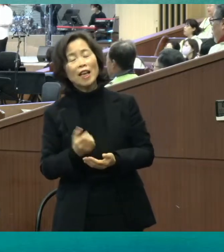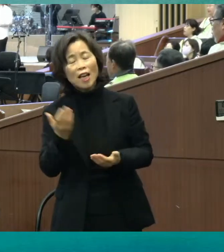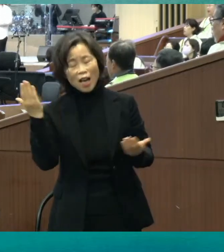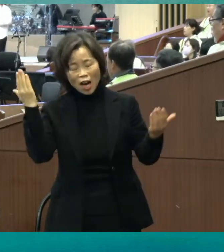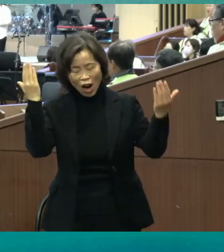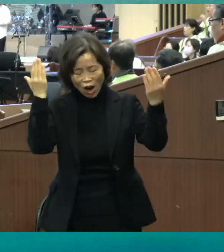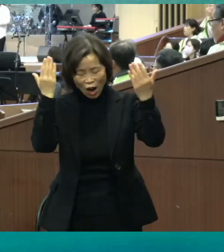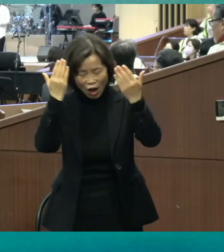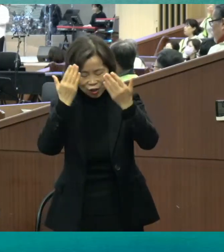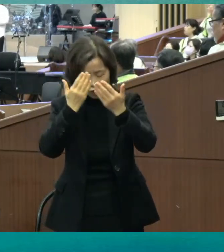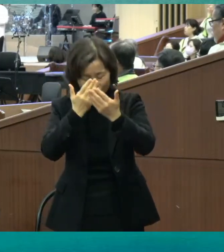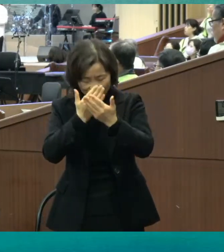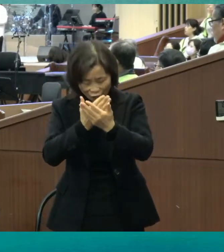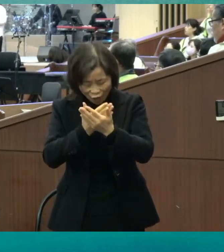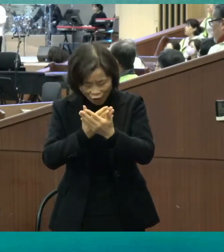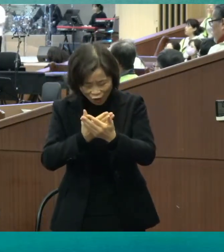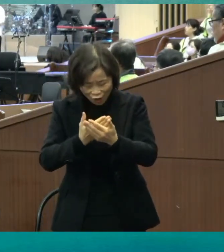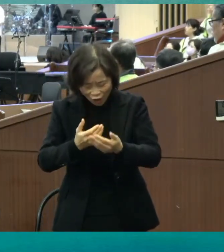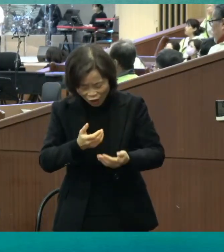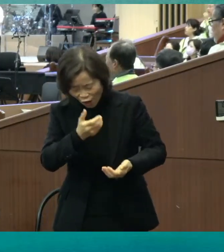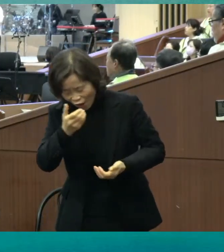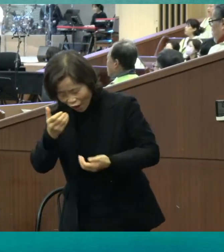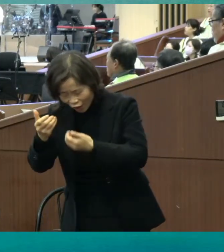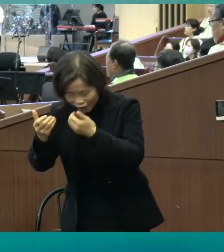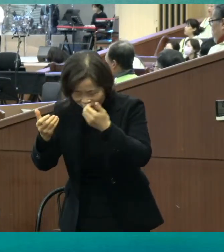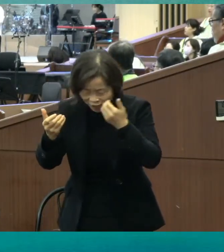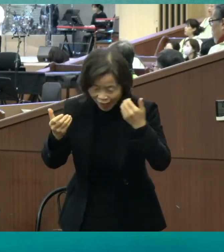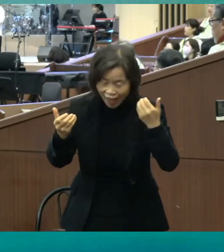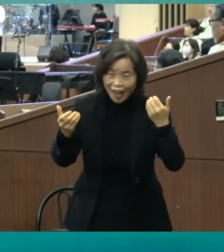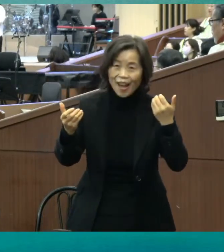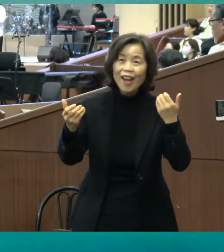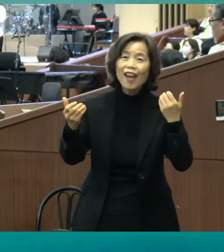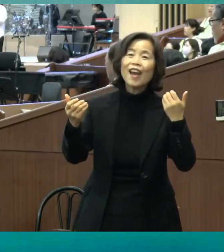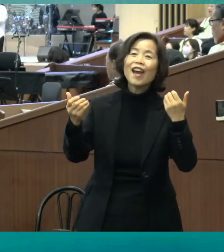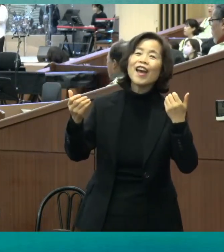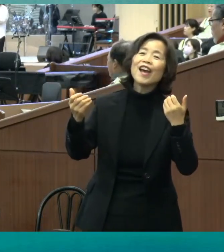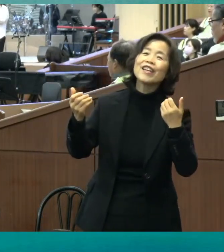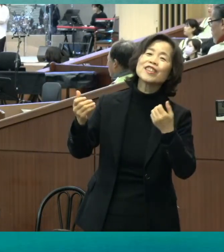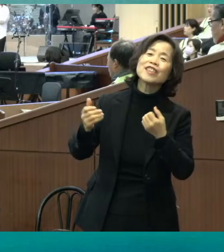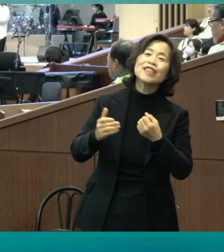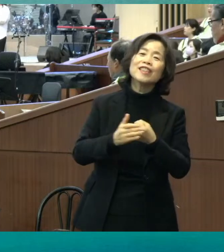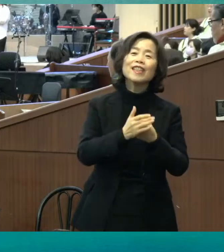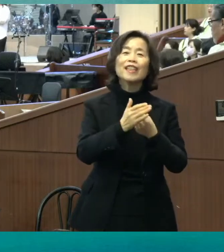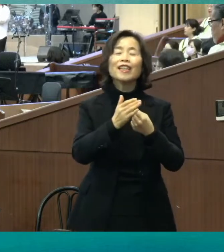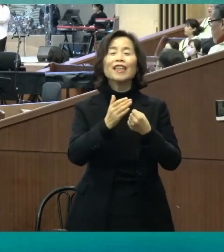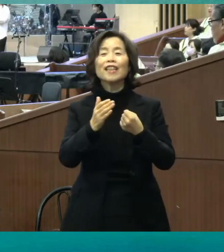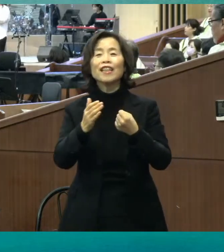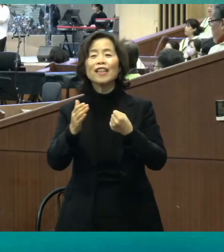어두운 길을 헤치는